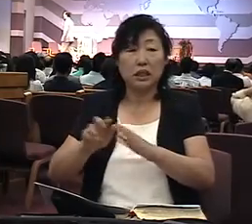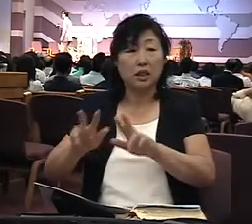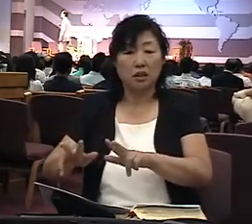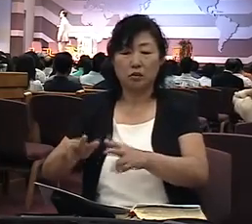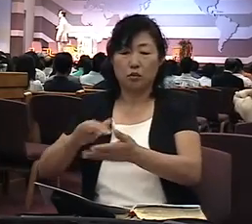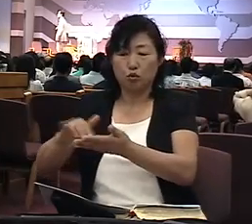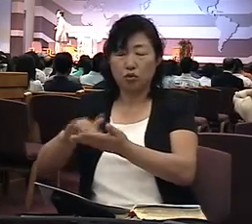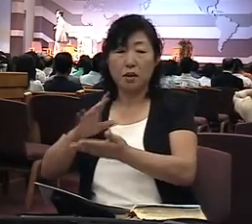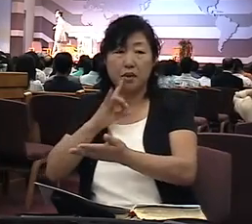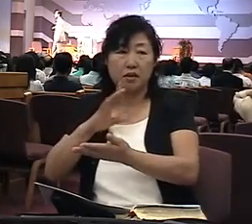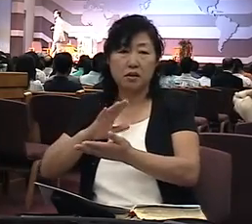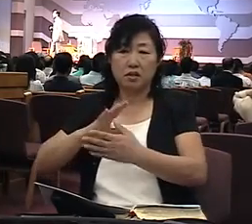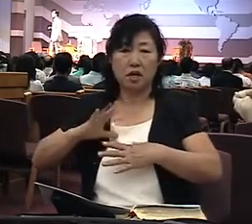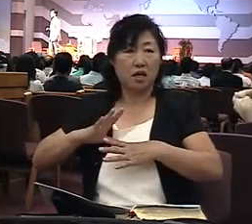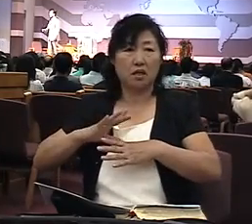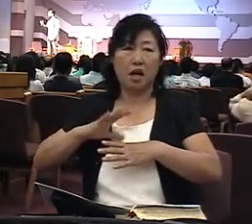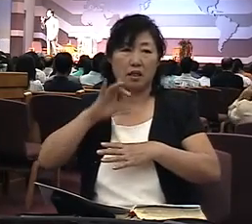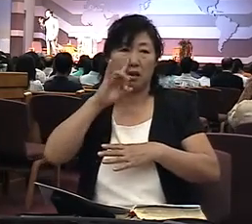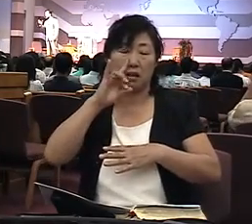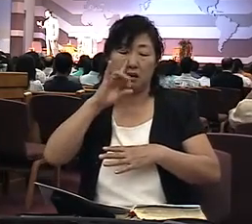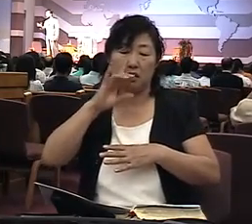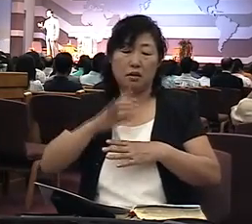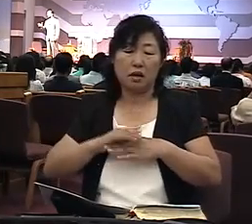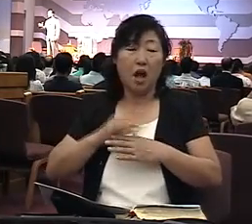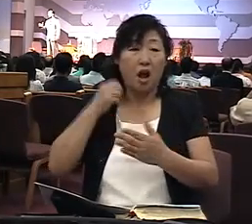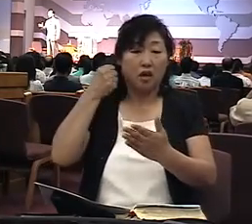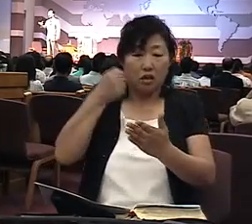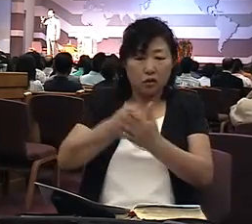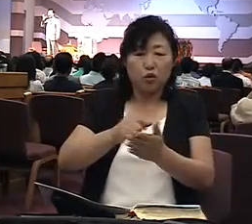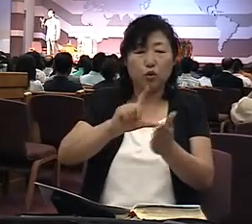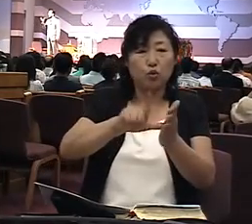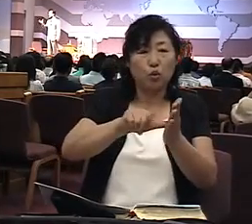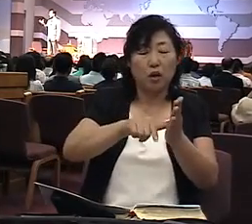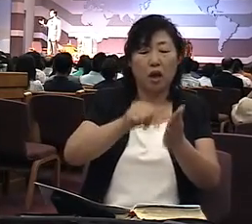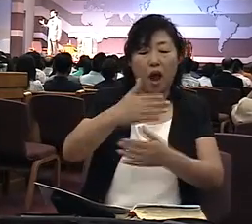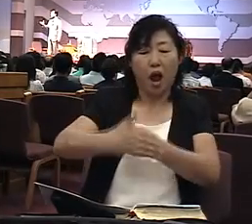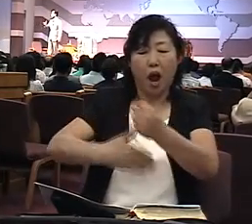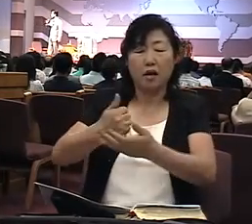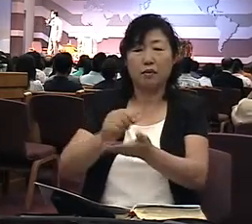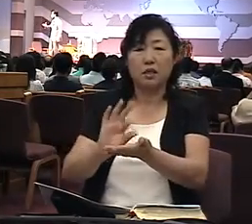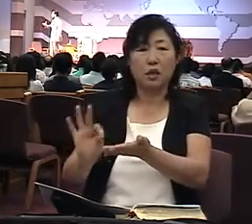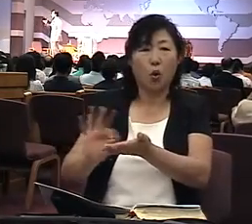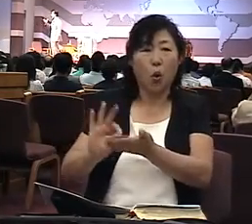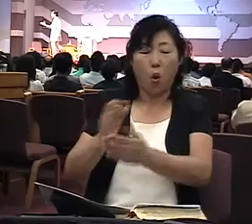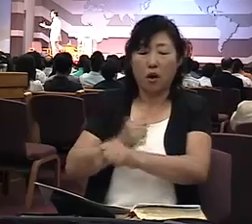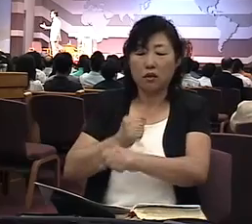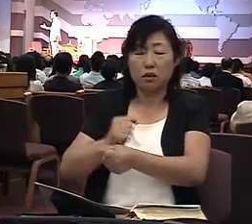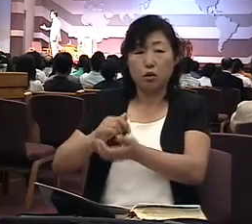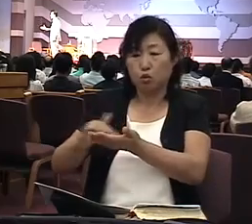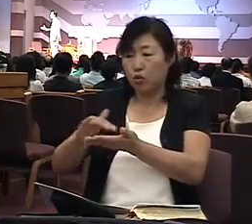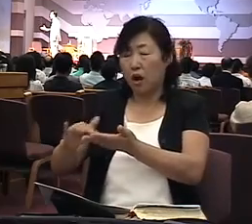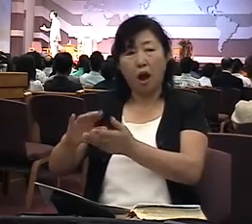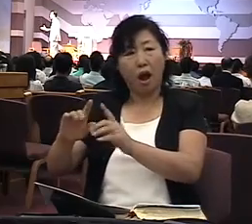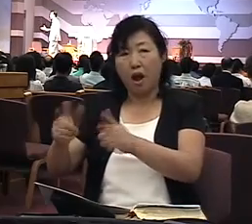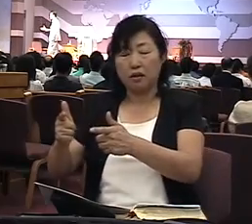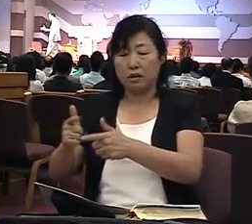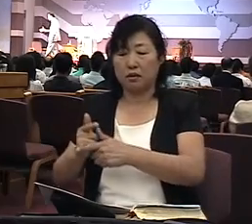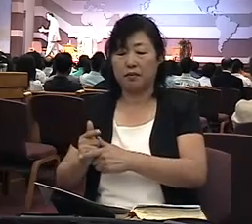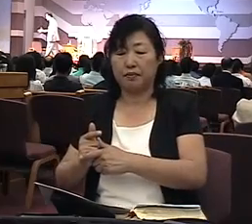안 된다는 것입니다. 왜냐하면 결정적인 순간에 하나님이 사용하시는 것은 숫자가 아니라는 게